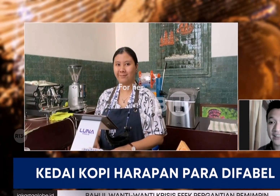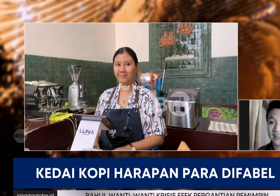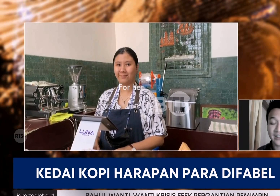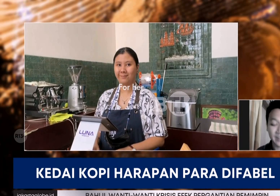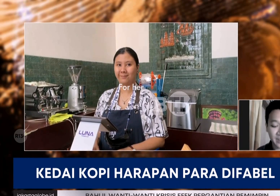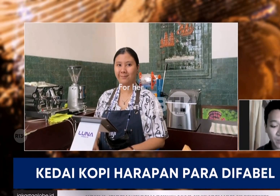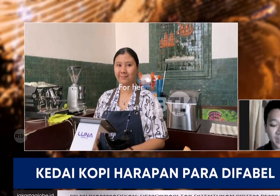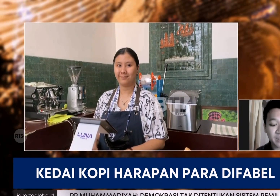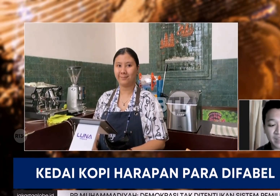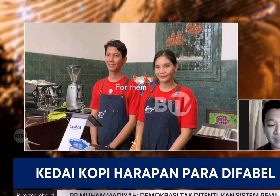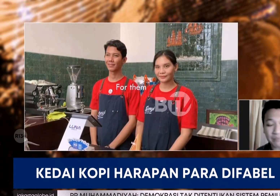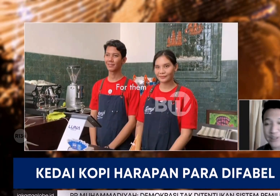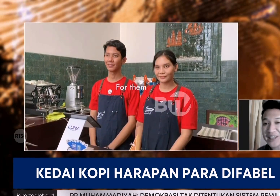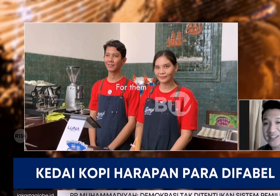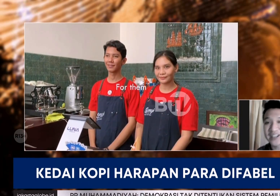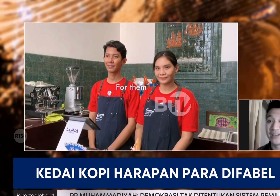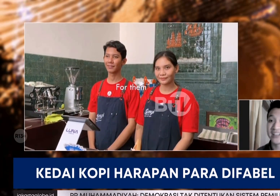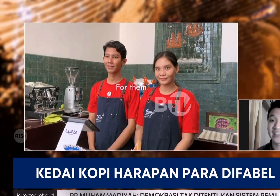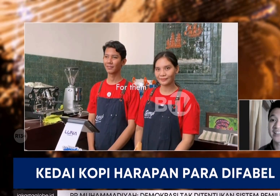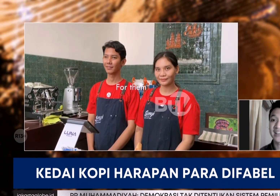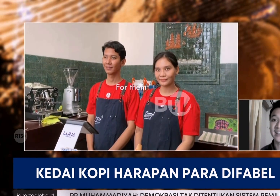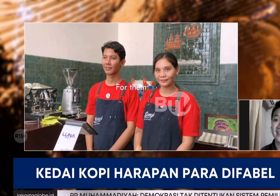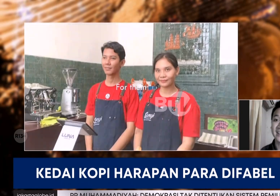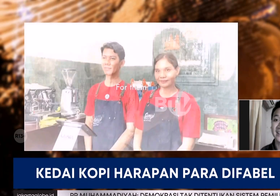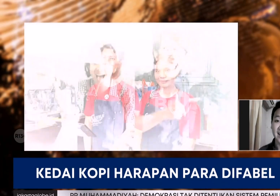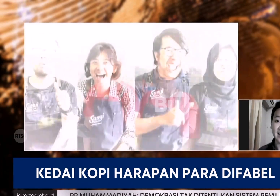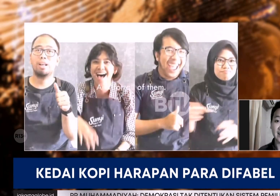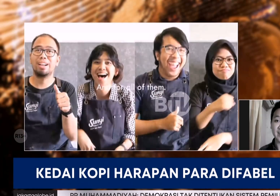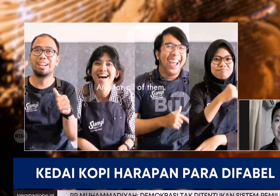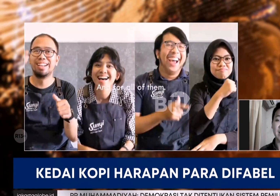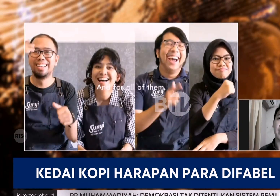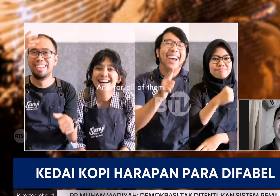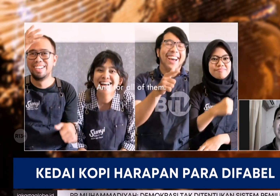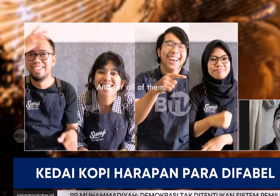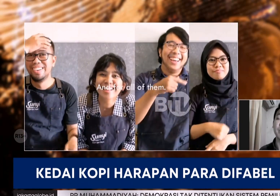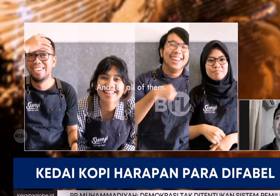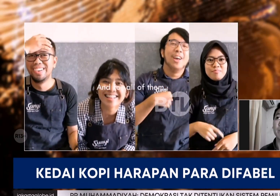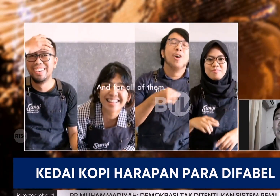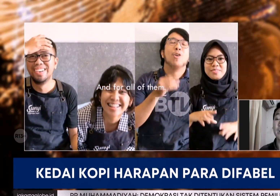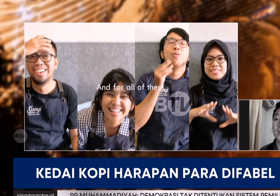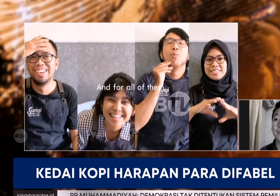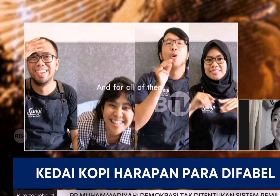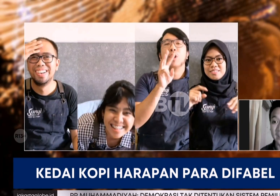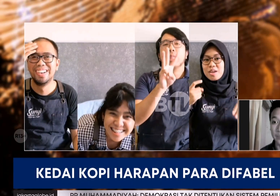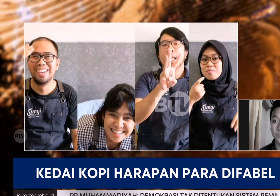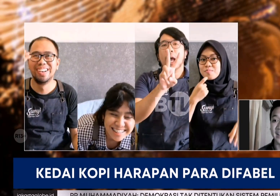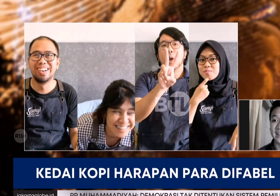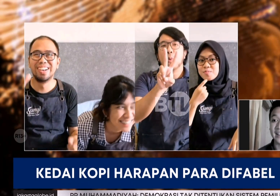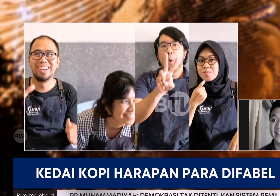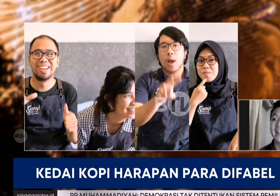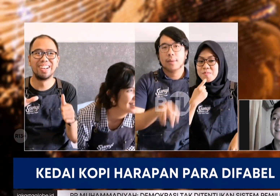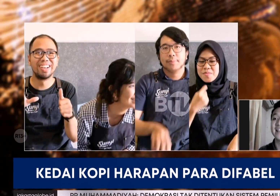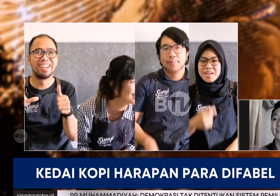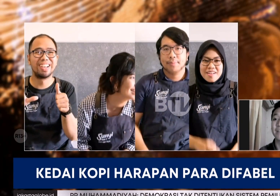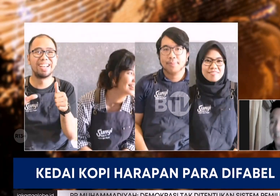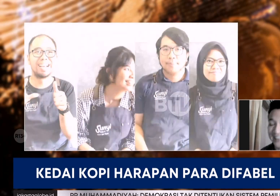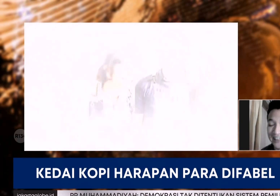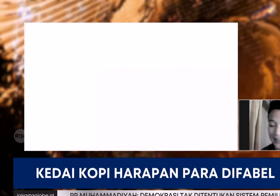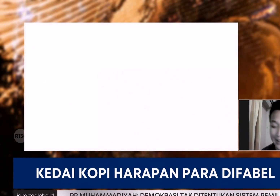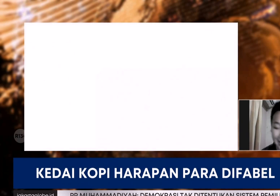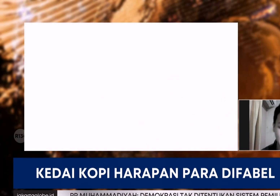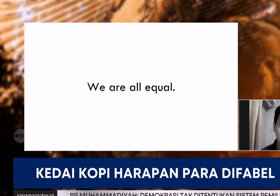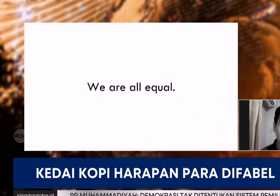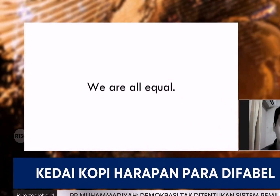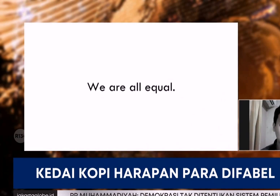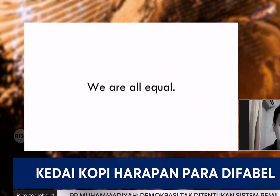kedua, ya di sini wajib banget pesan dengan bahasa isyarat. Kita kan selama ini yang membiarkan mereka beradaptasi dengan dunia kita kan, gantian mas.